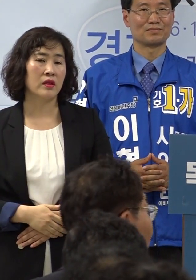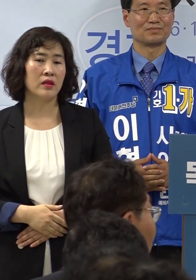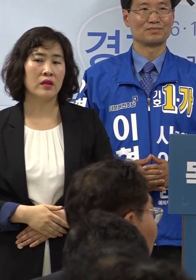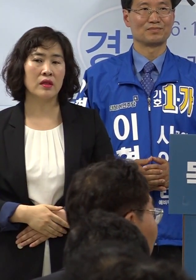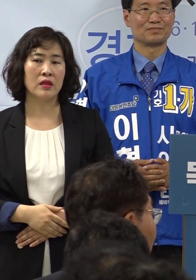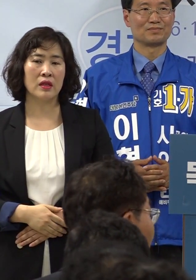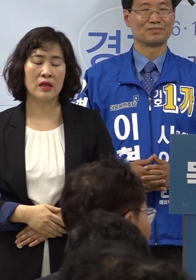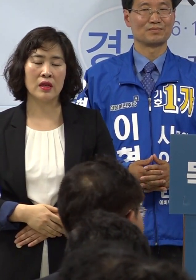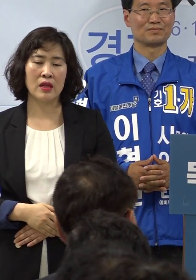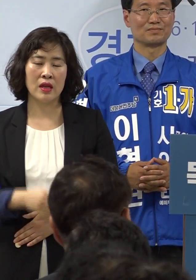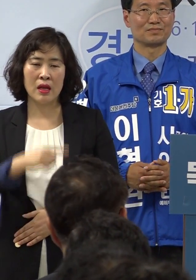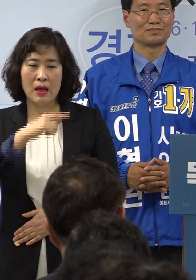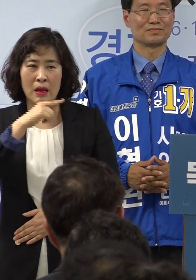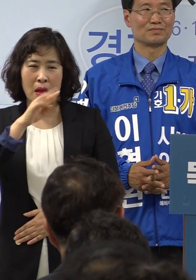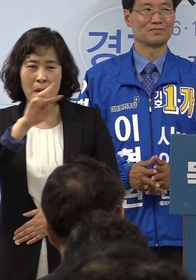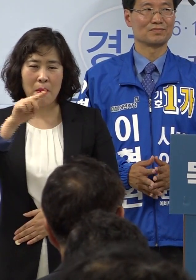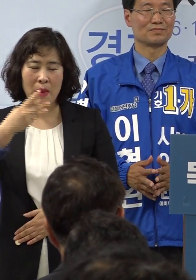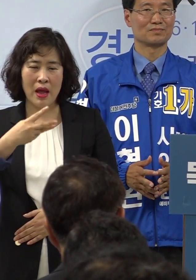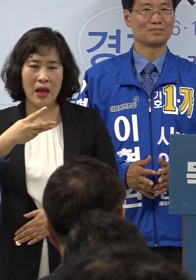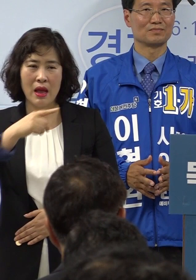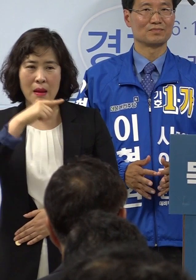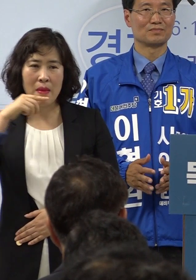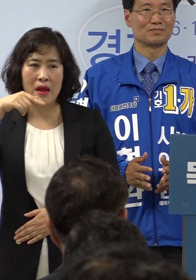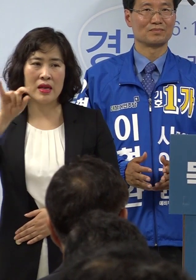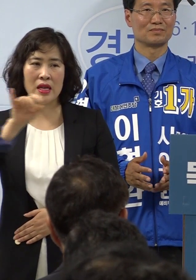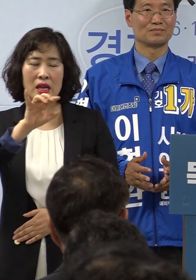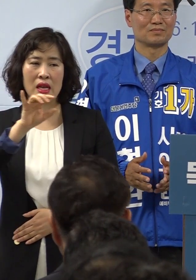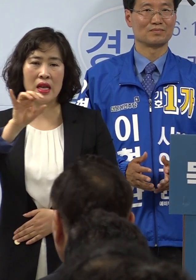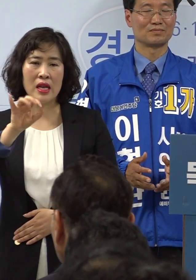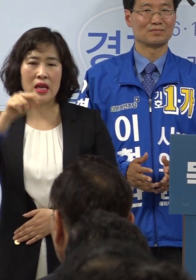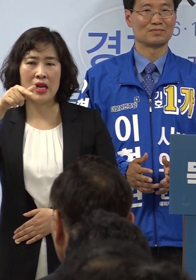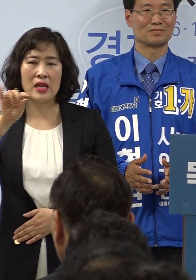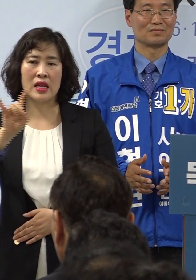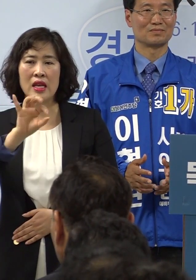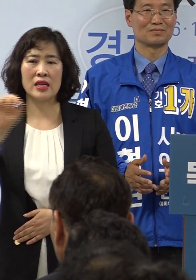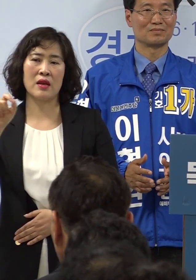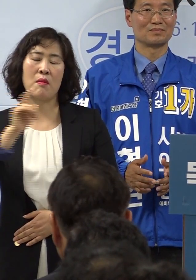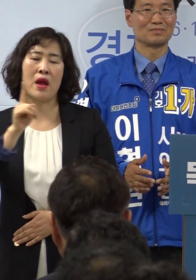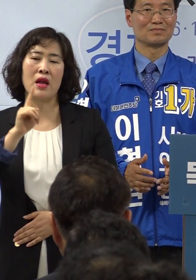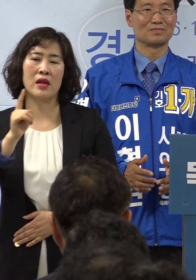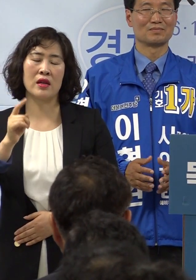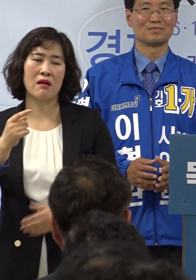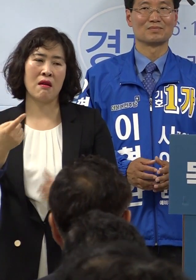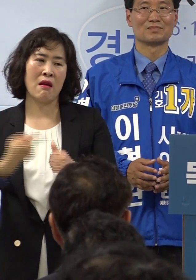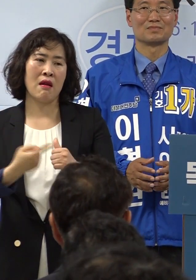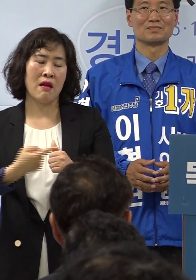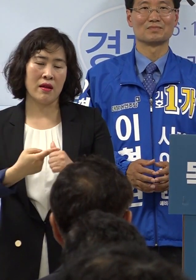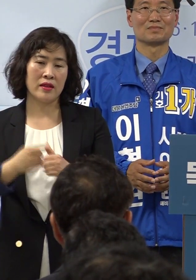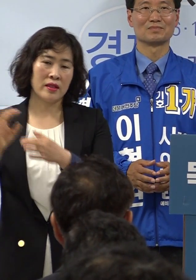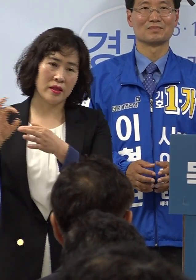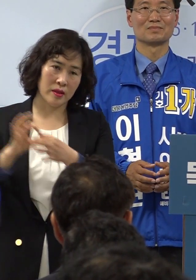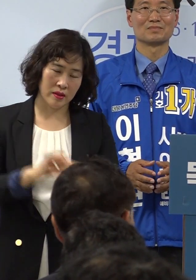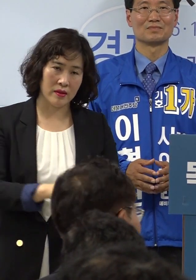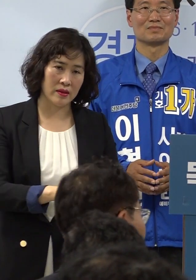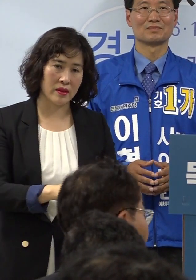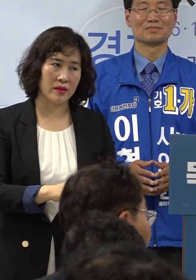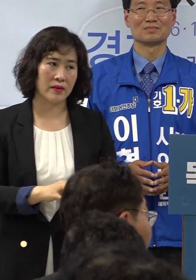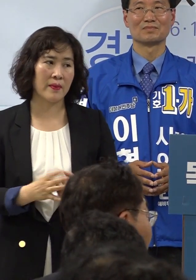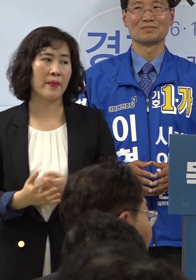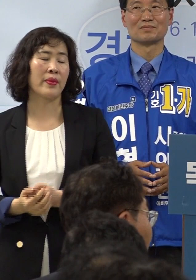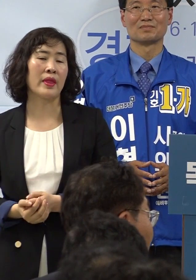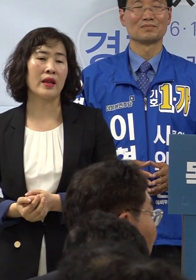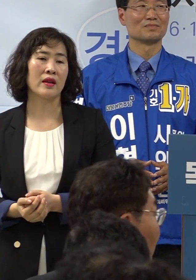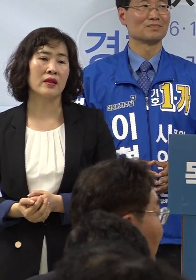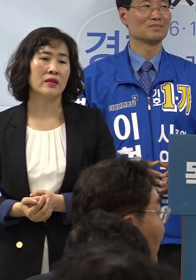빨갱이라는 소리 들어가면서 홍준표는 빨갱이가 농담이라고 하는데요. 우리 김대중